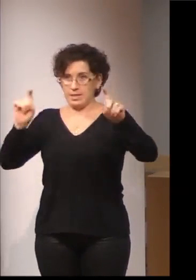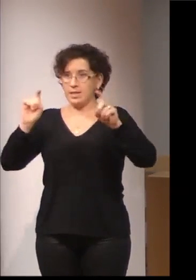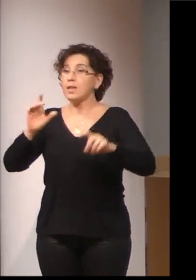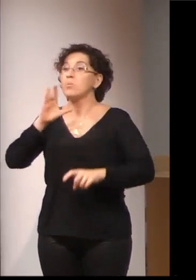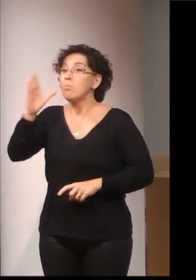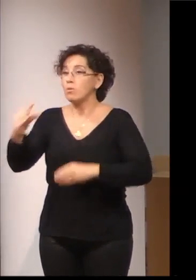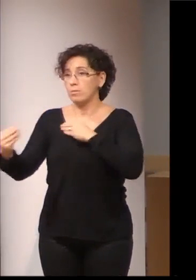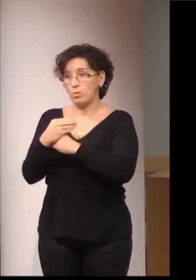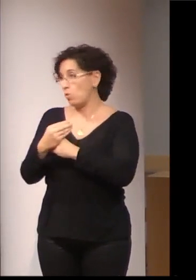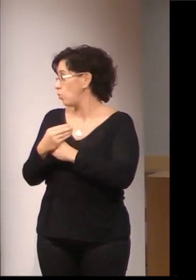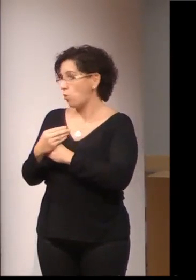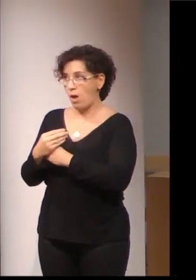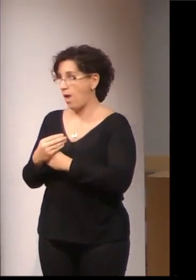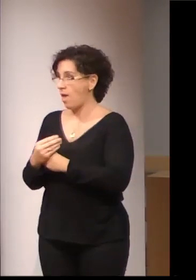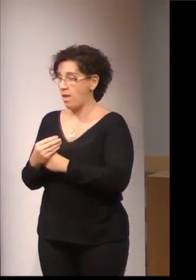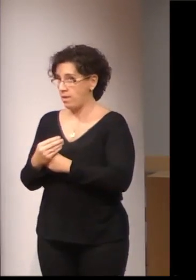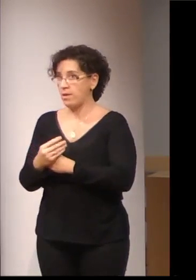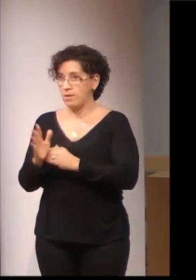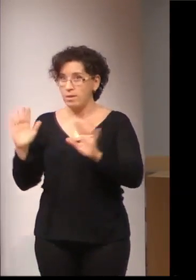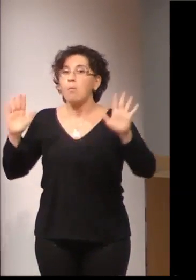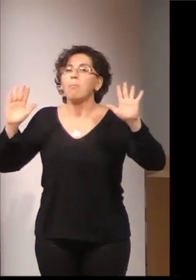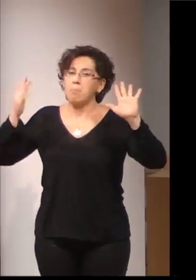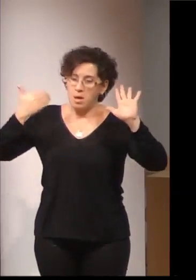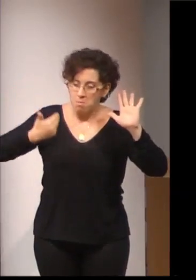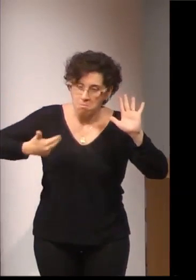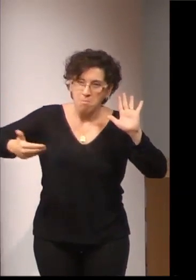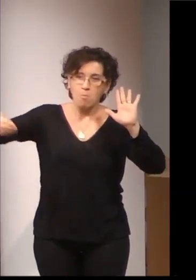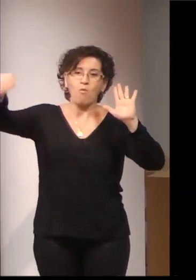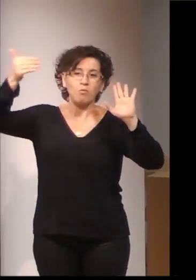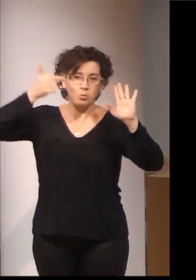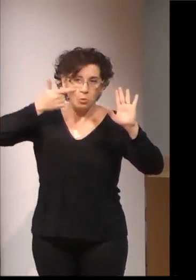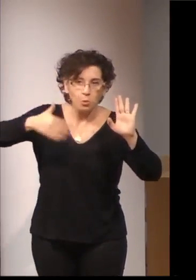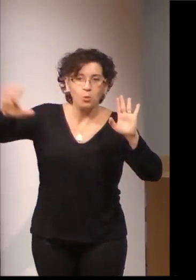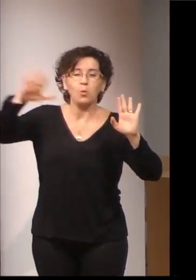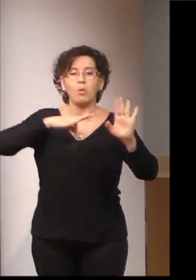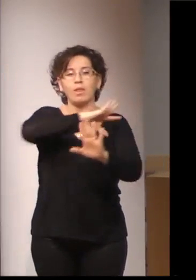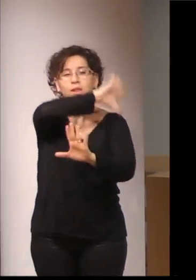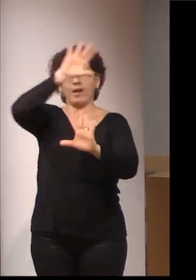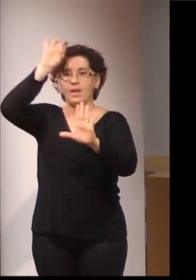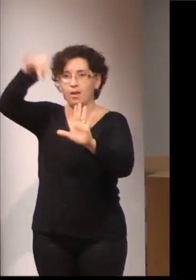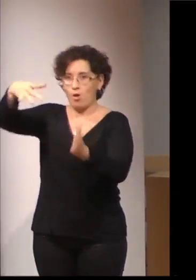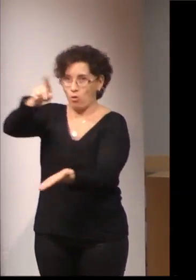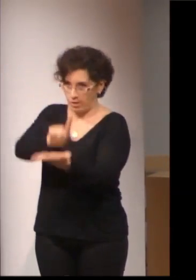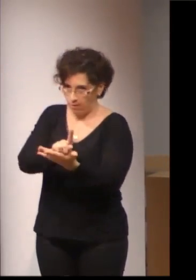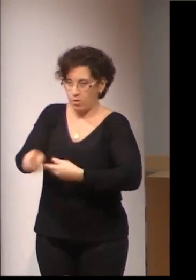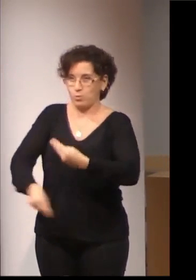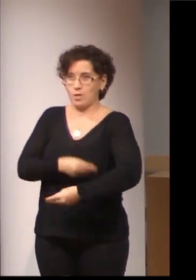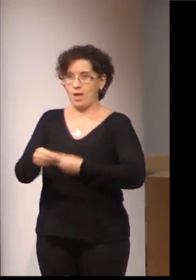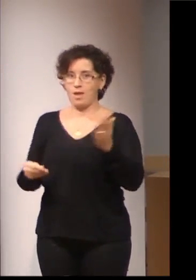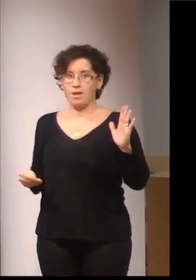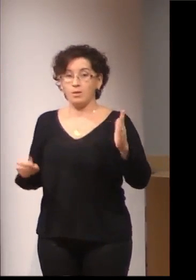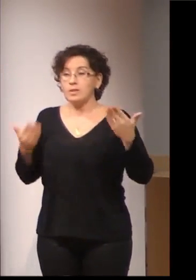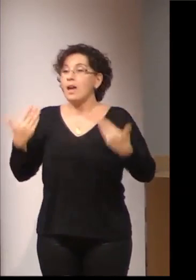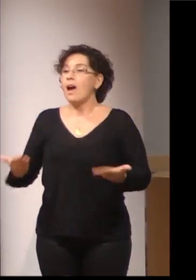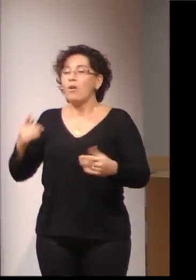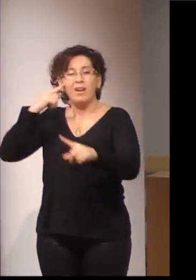falta de subvención, pero bueno, ya llegaremos al futuro y vamos a recuperarlo próximamente. Y estamos en este momento